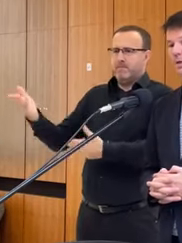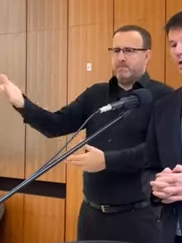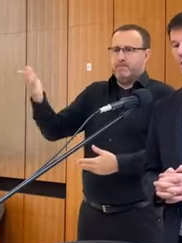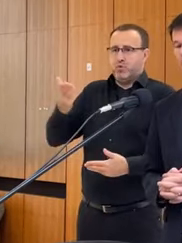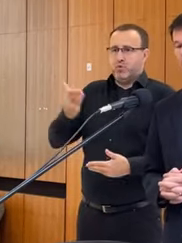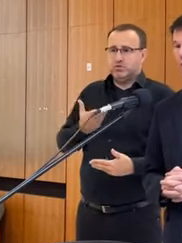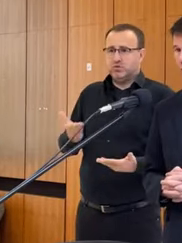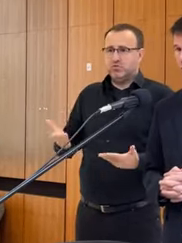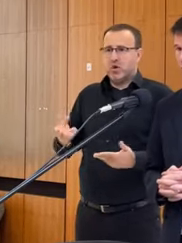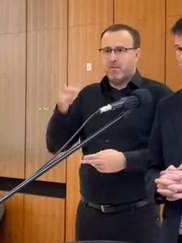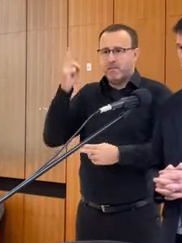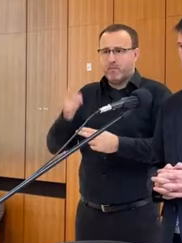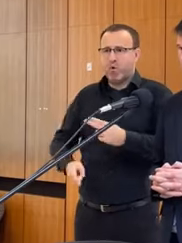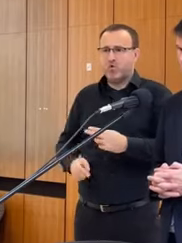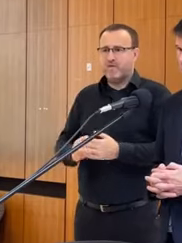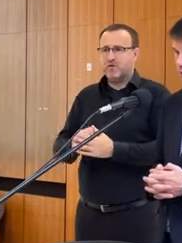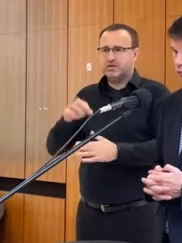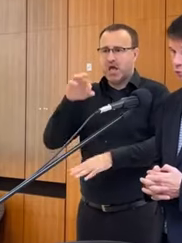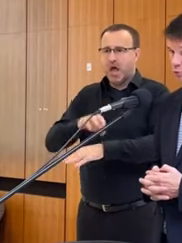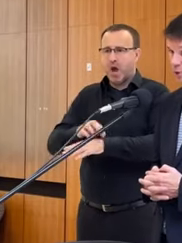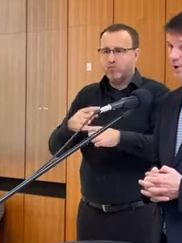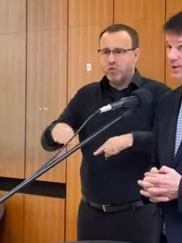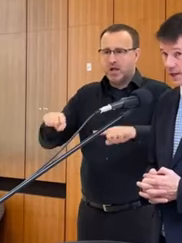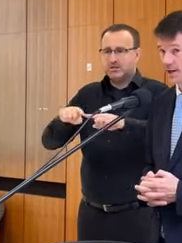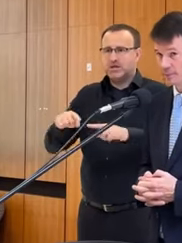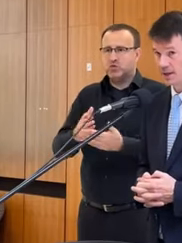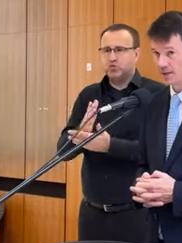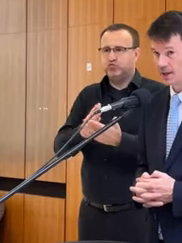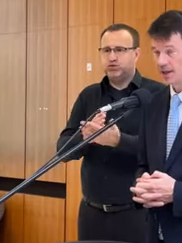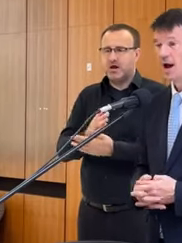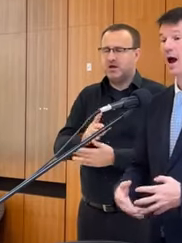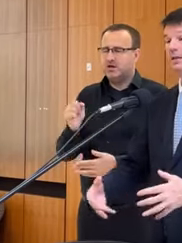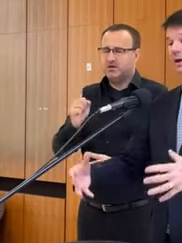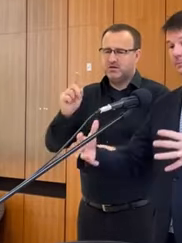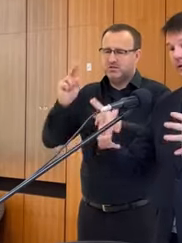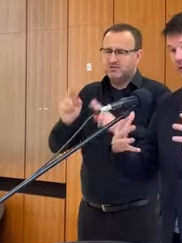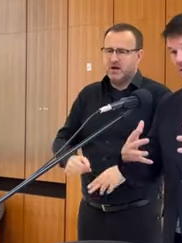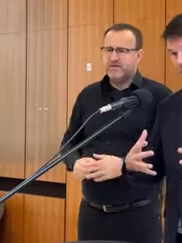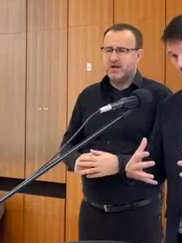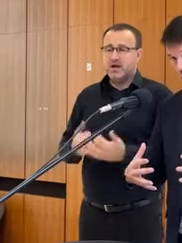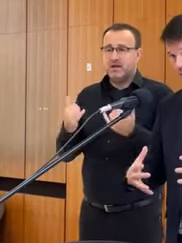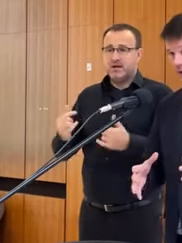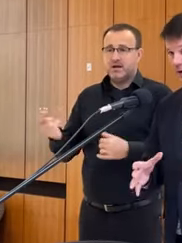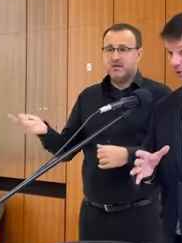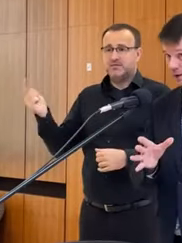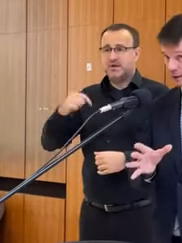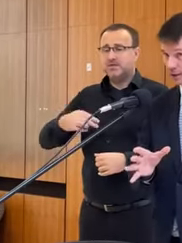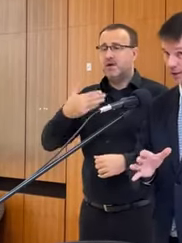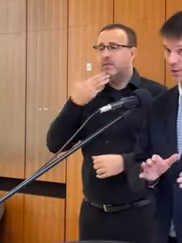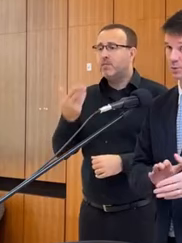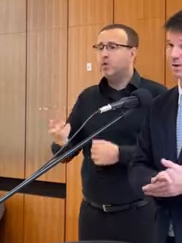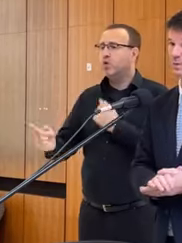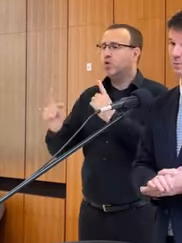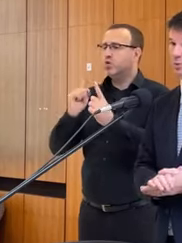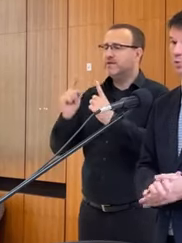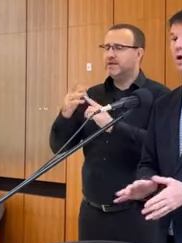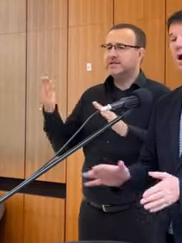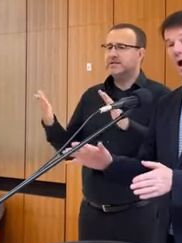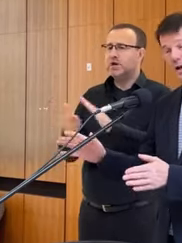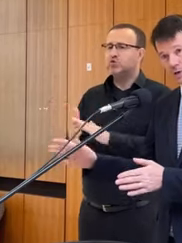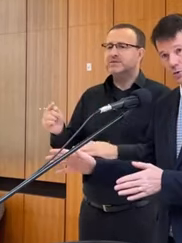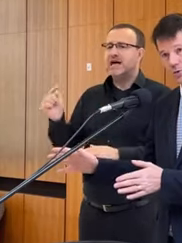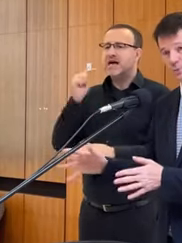poskytnutú pohotovostnú ambulantnú službu, nie je na mieste. A teraz prichádzame po rokovaniach napríklad aj so zástupcami z